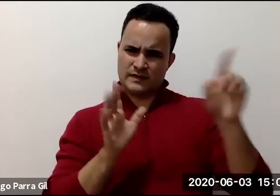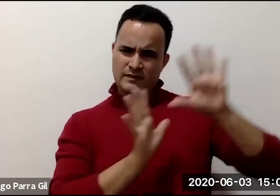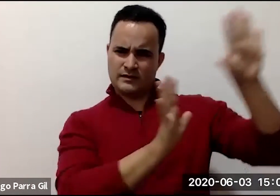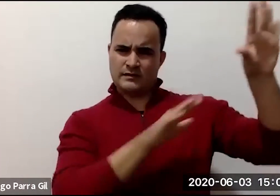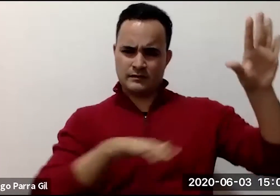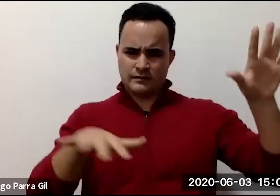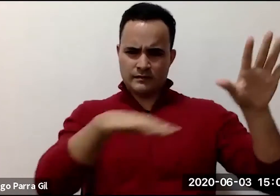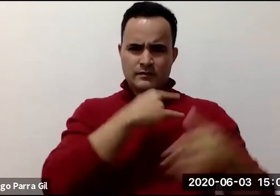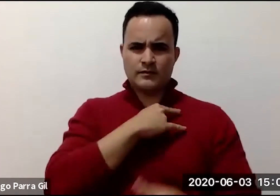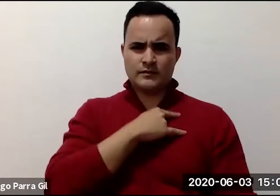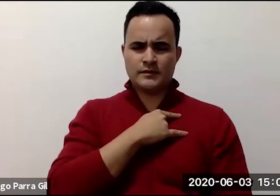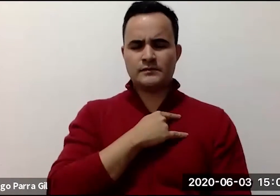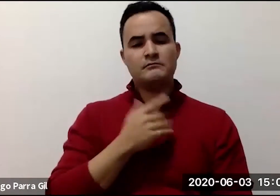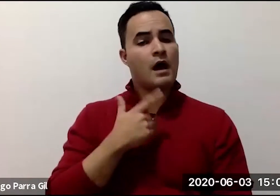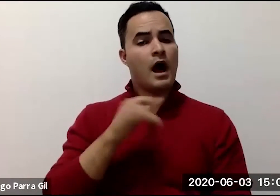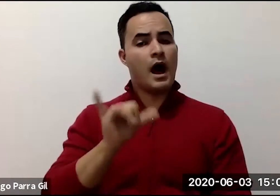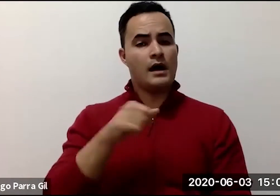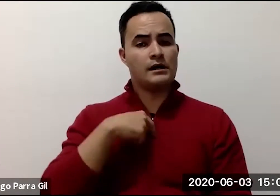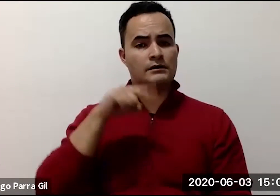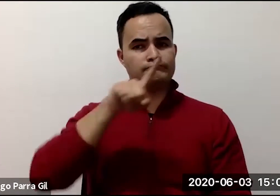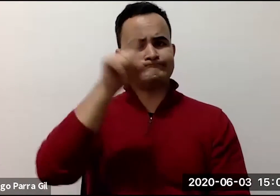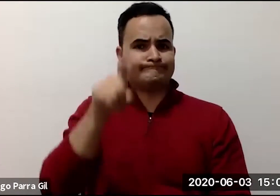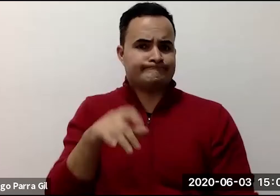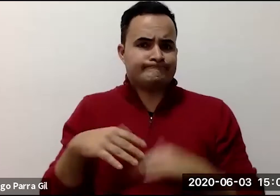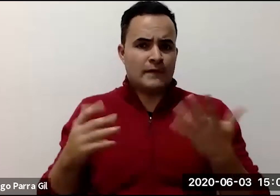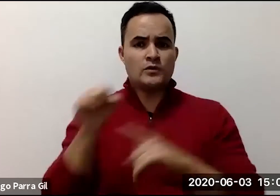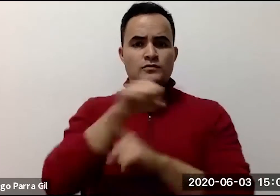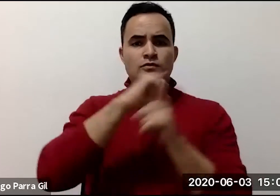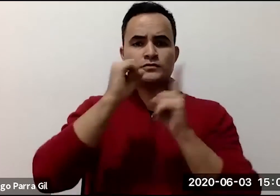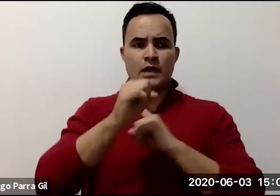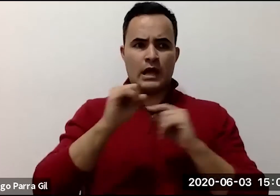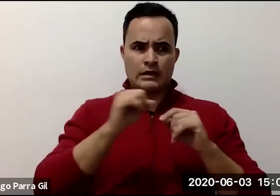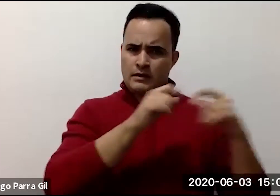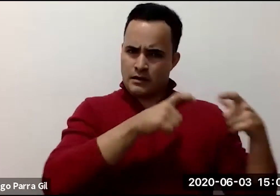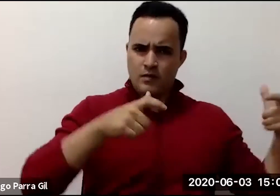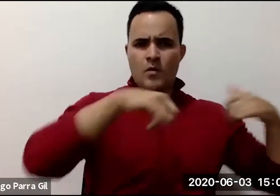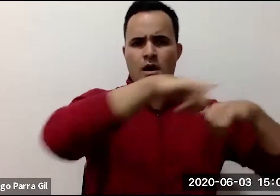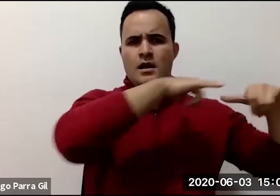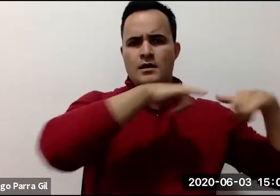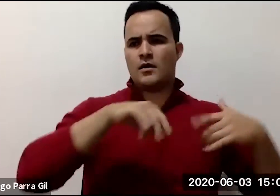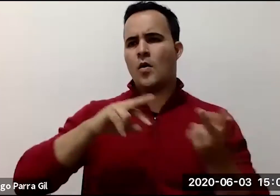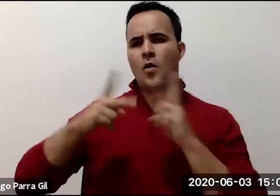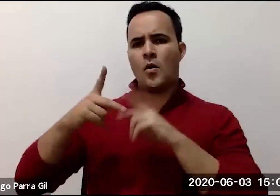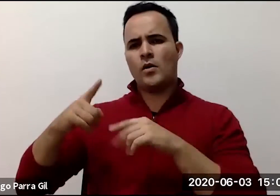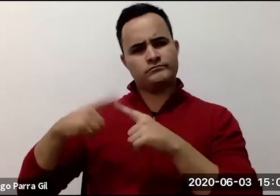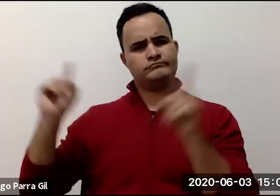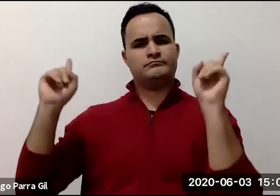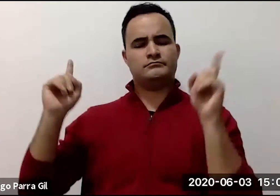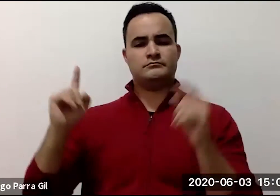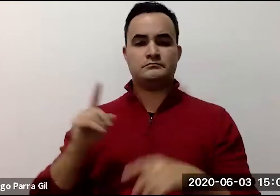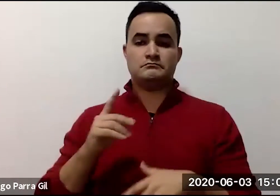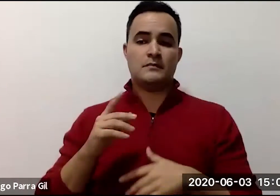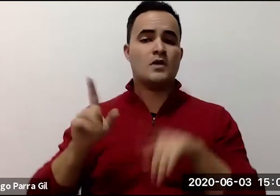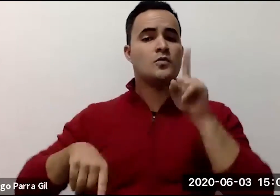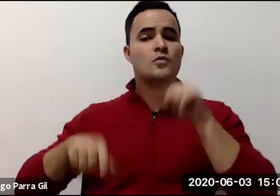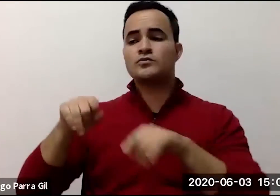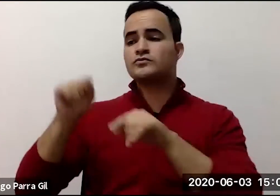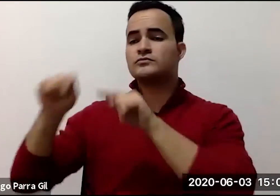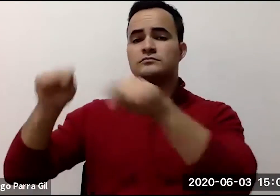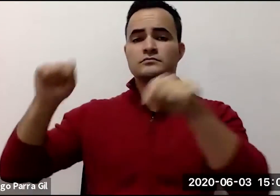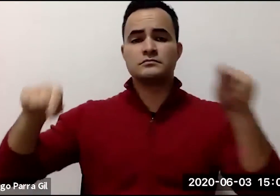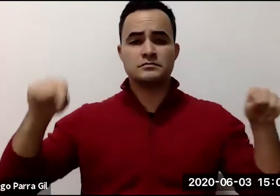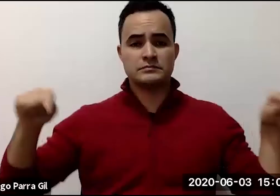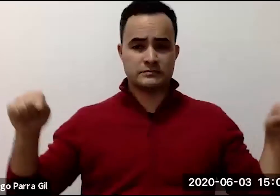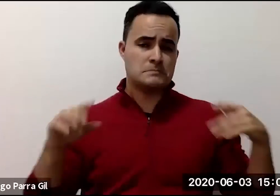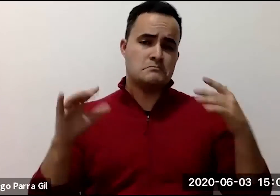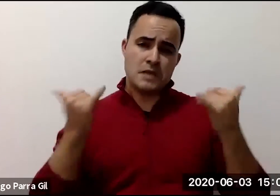por la normalidad y la anormalidad social. Tal vez ciertos lugares son habitados por ilustrados orates con muchos títulos